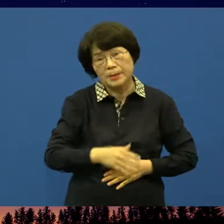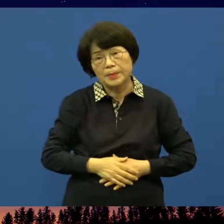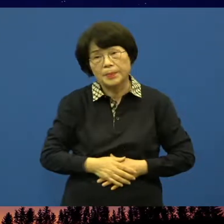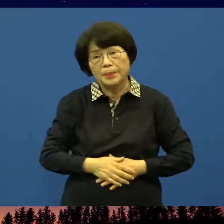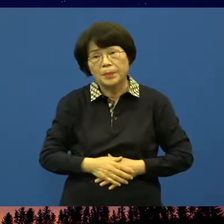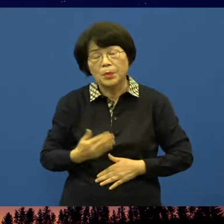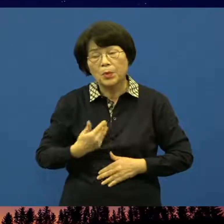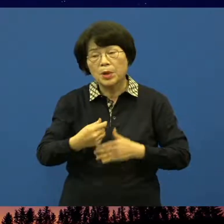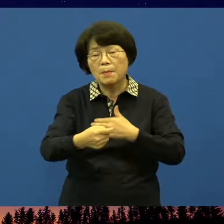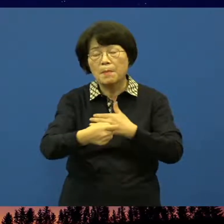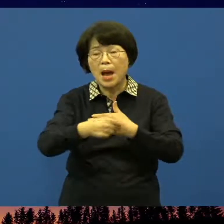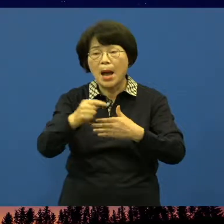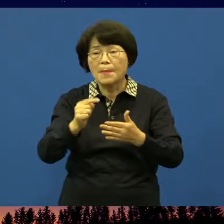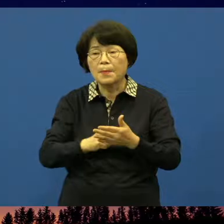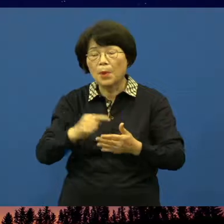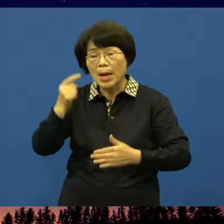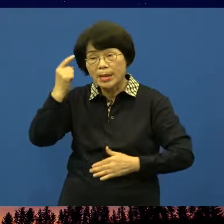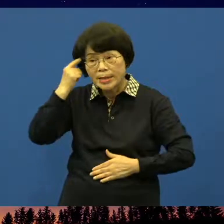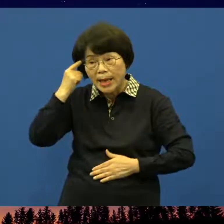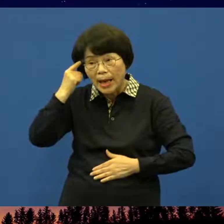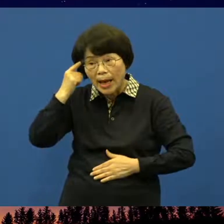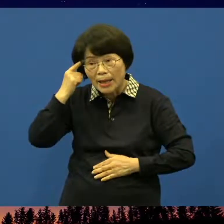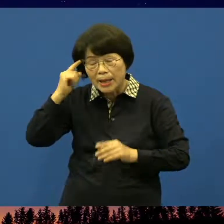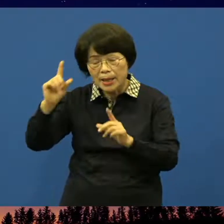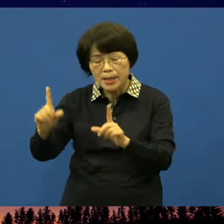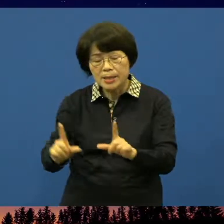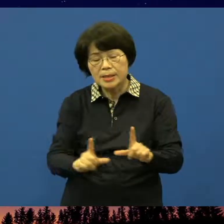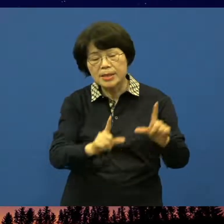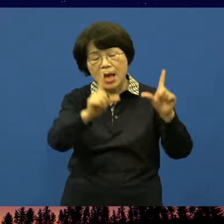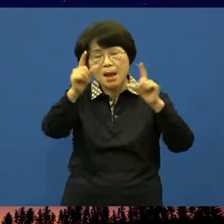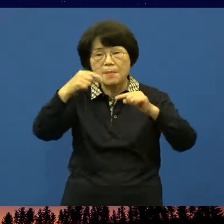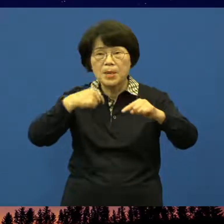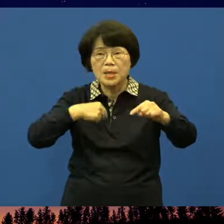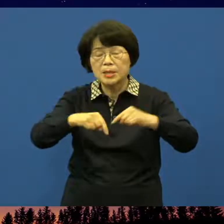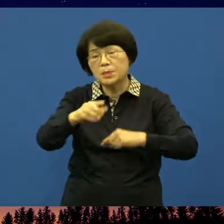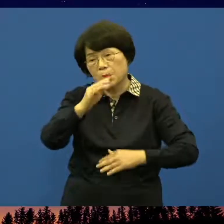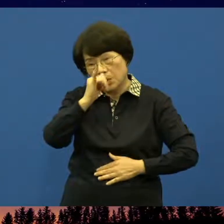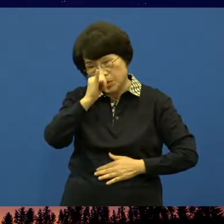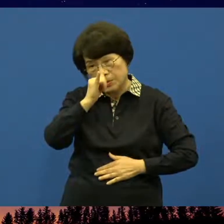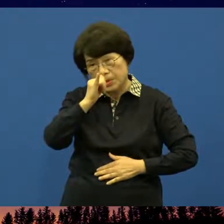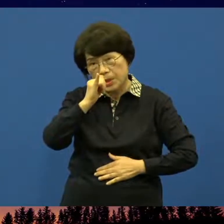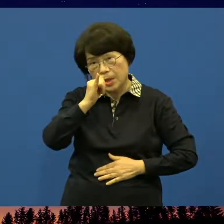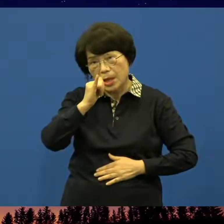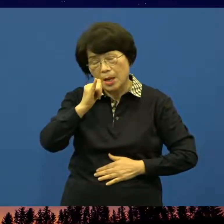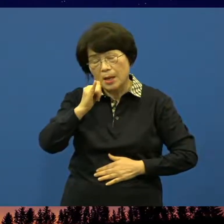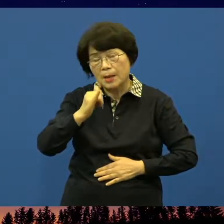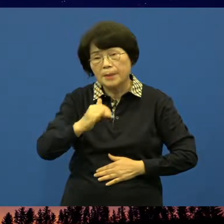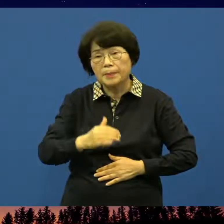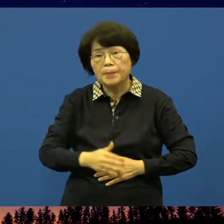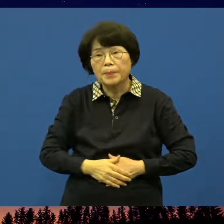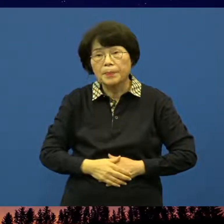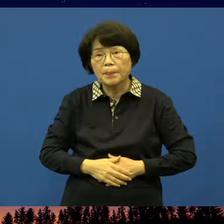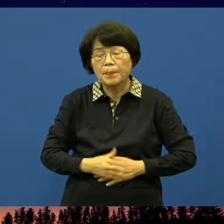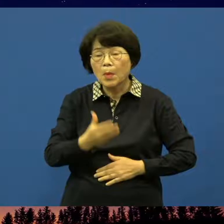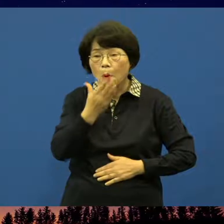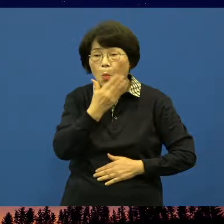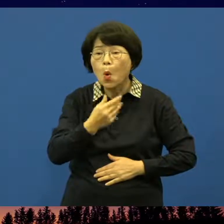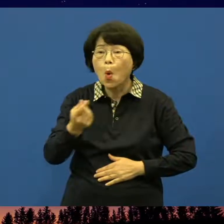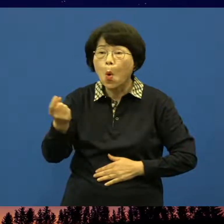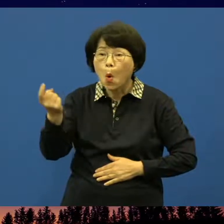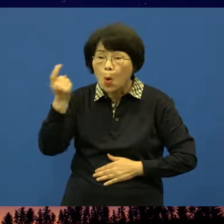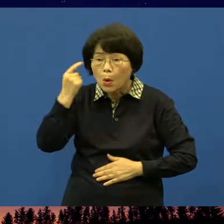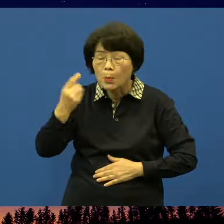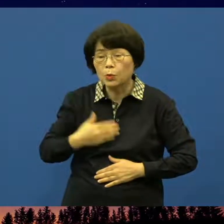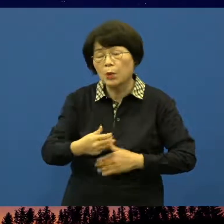여러분, 우리의 마음과 생각이 삶을 지배합니다. 마음이 선한 일을 위해 다스려지지 않으면 우리의 인생은 달라지지 않습니다. 복음은 뭐예요?